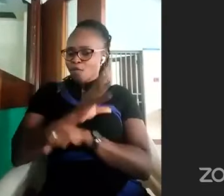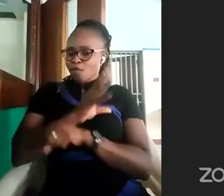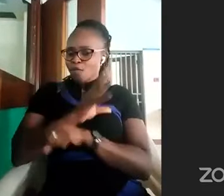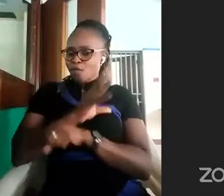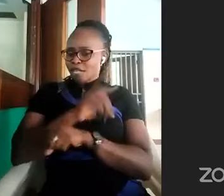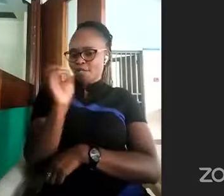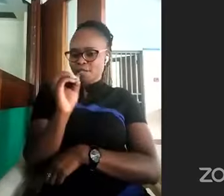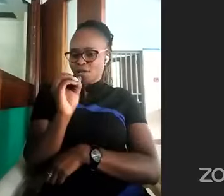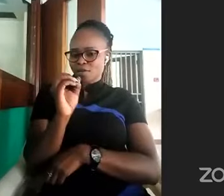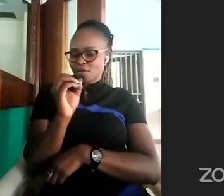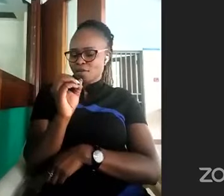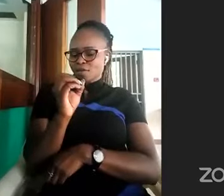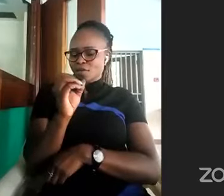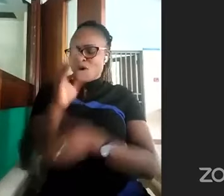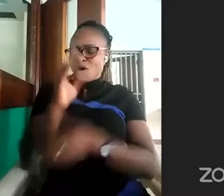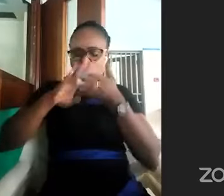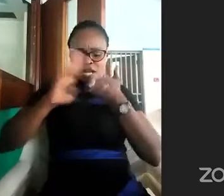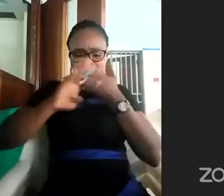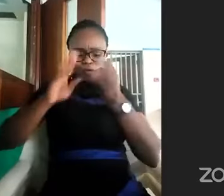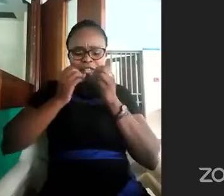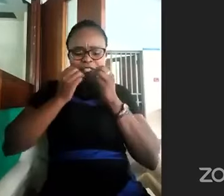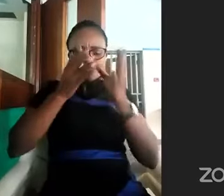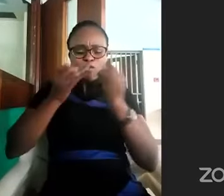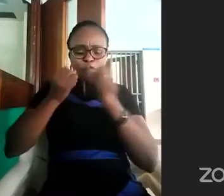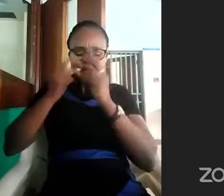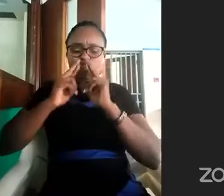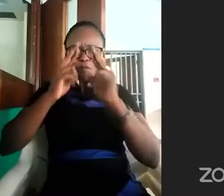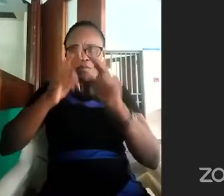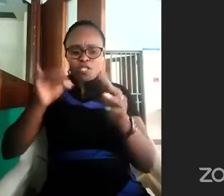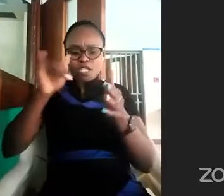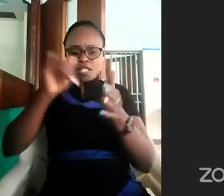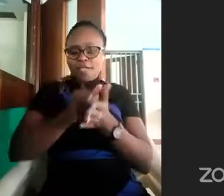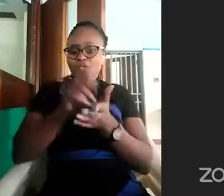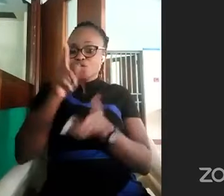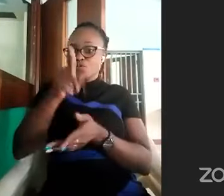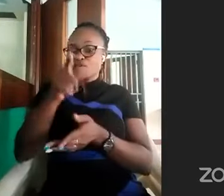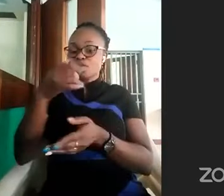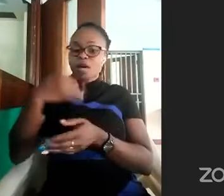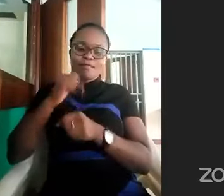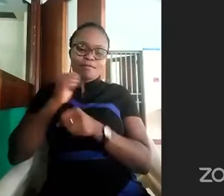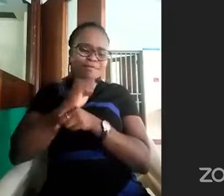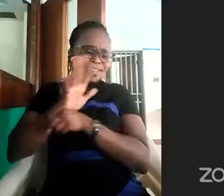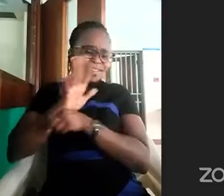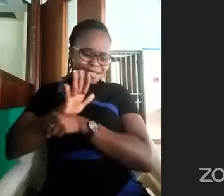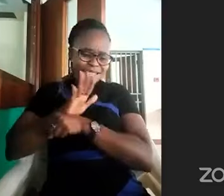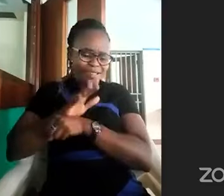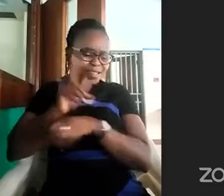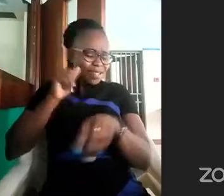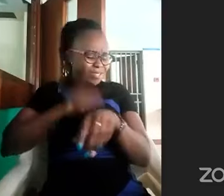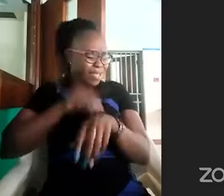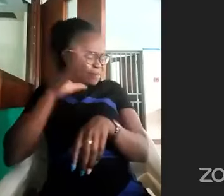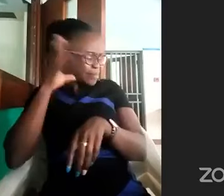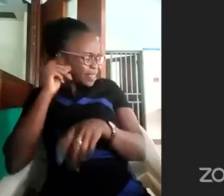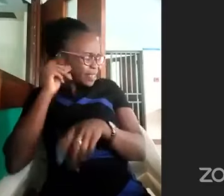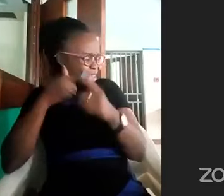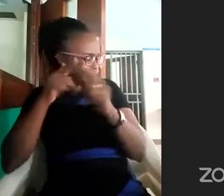daktari amfanyie counseling kwanza, alimwambia sasa unajua wewe utakatwa matiti na kansa imefika stage 4. Unfortunately, wakati